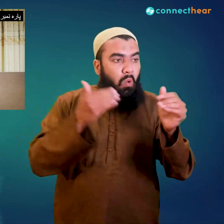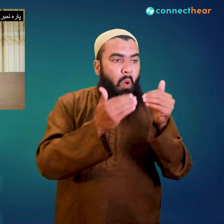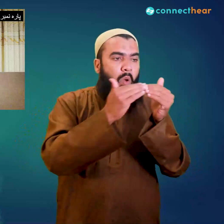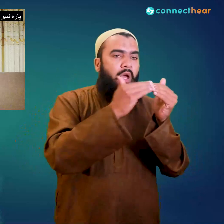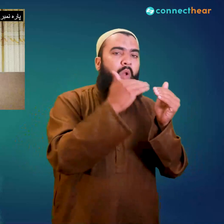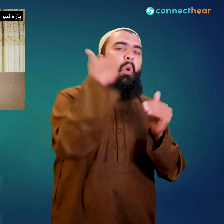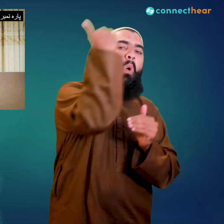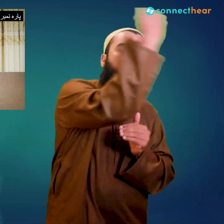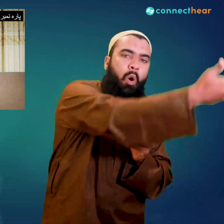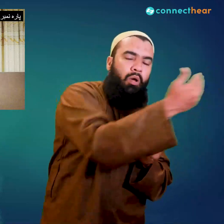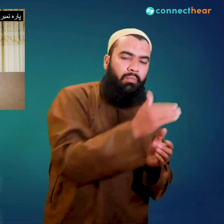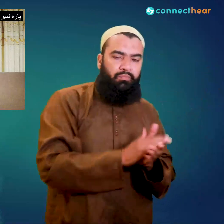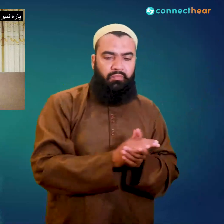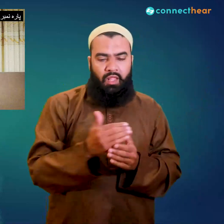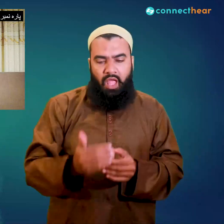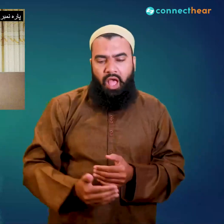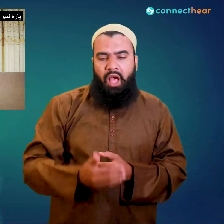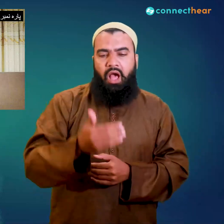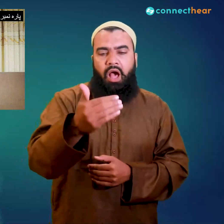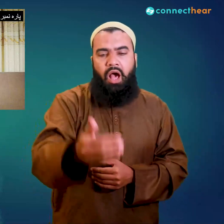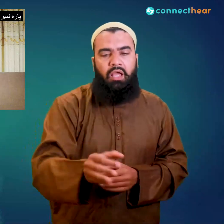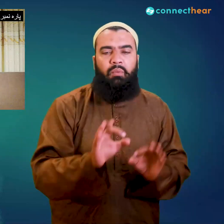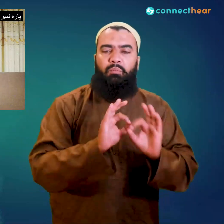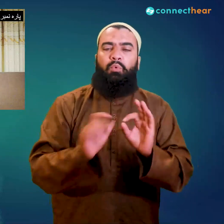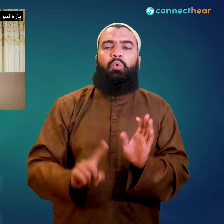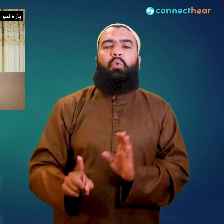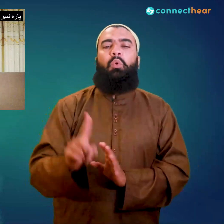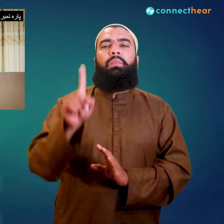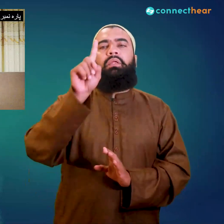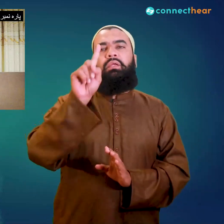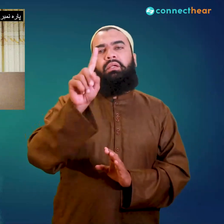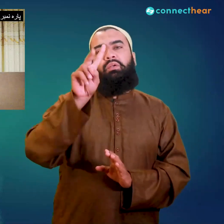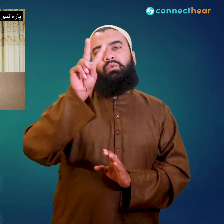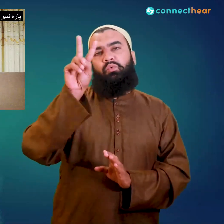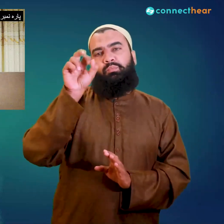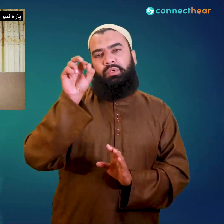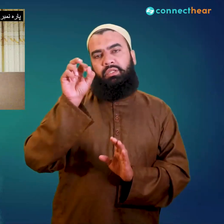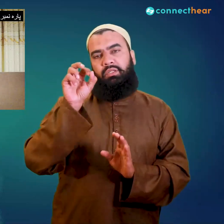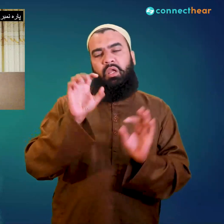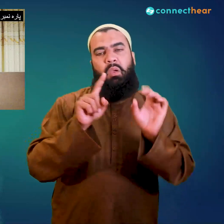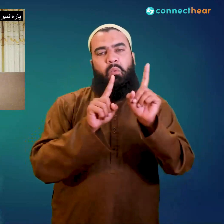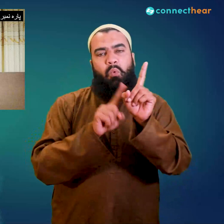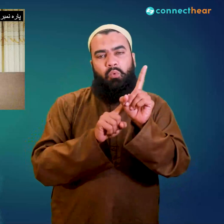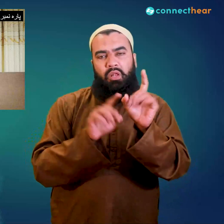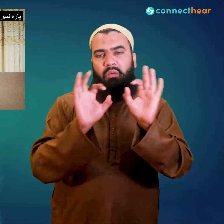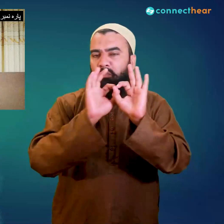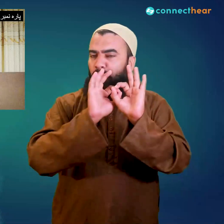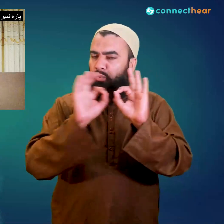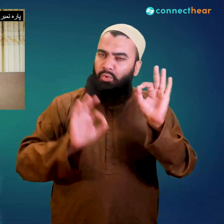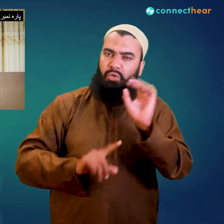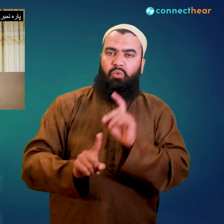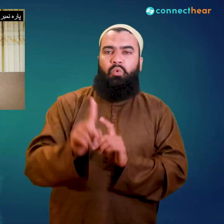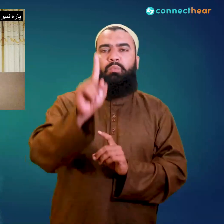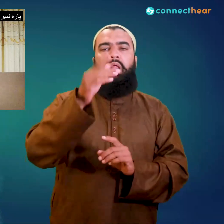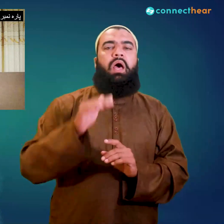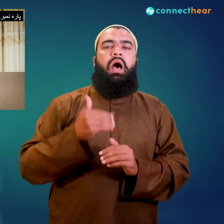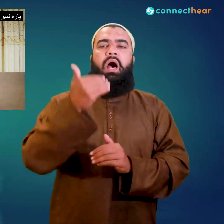رہے، 120 سال کی عمر میں وفات پائی اور دریائے نیل کے کنارے پر دفن ہوئے۔